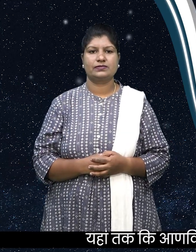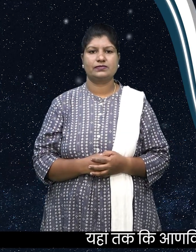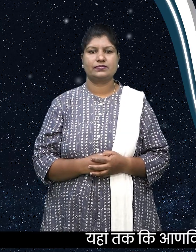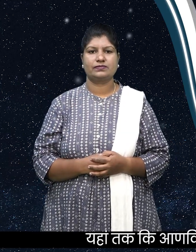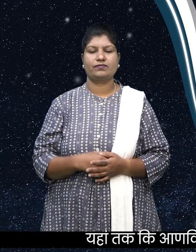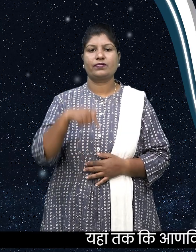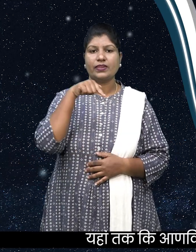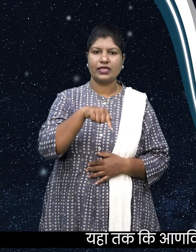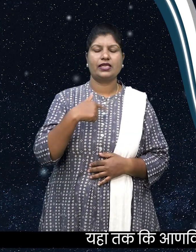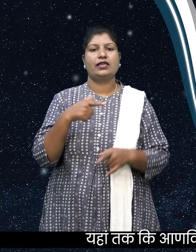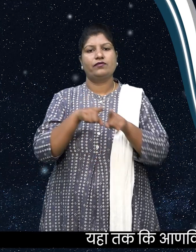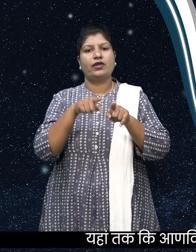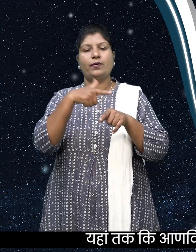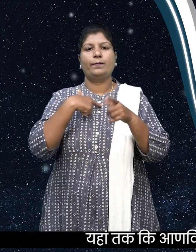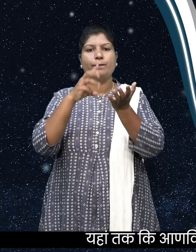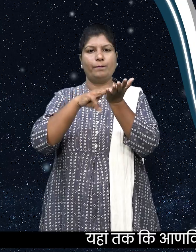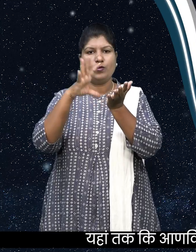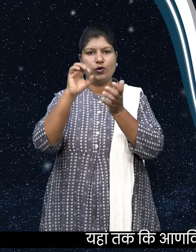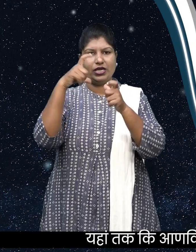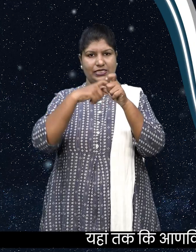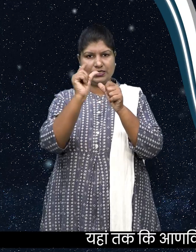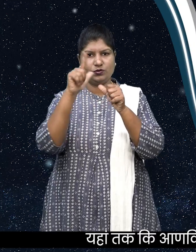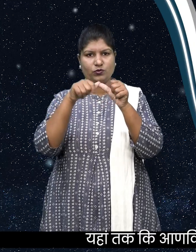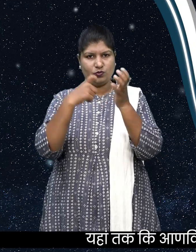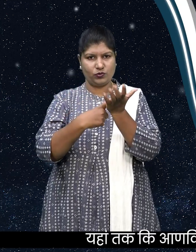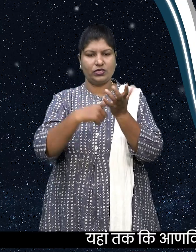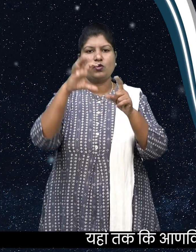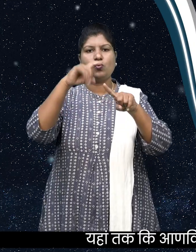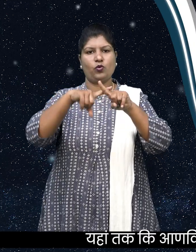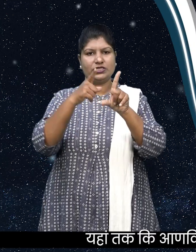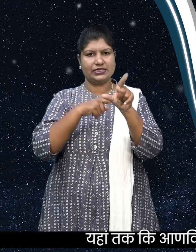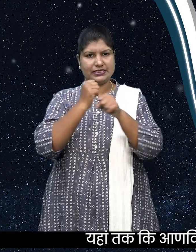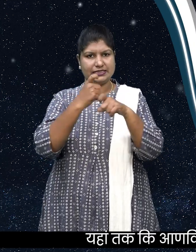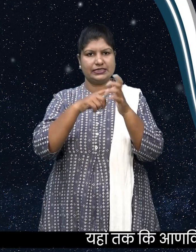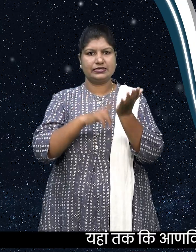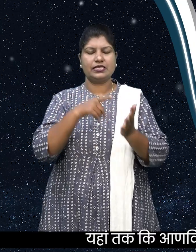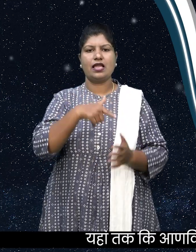यहाँ तक कि आणविक ऑक्सीजन O2 भी बनती पाई गई है।